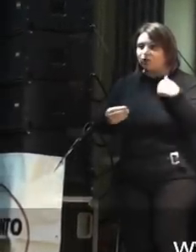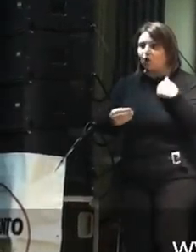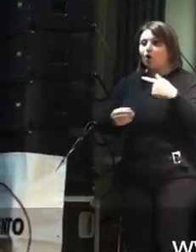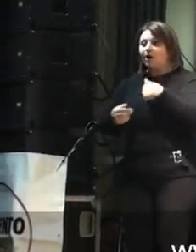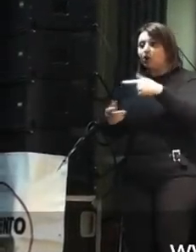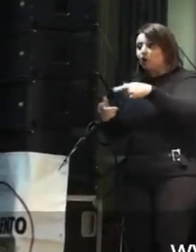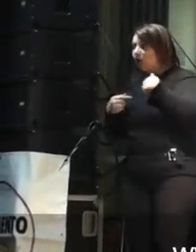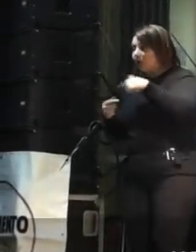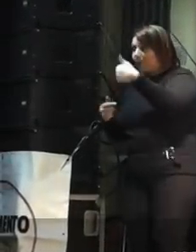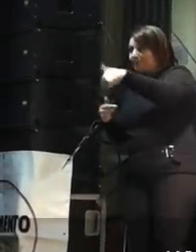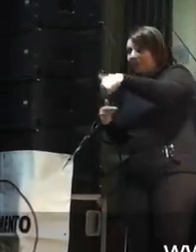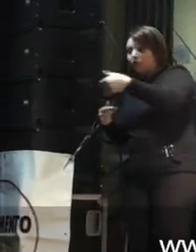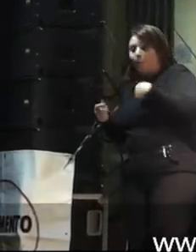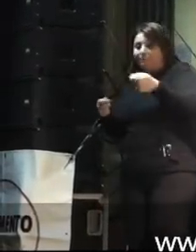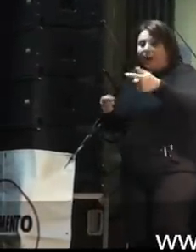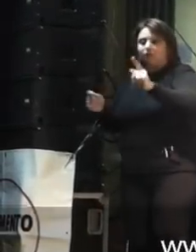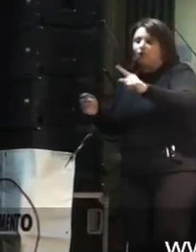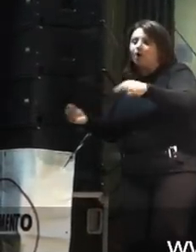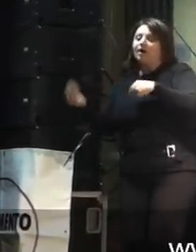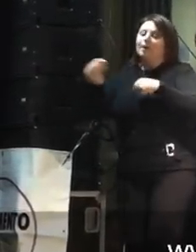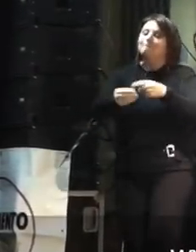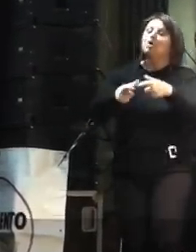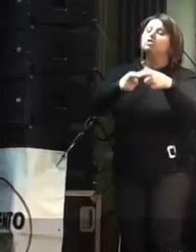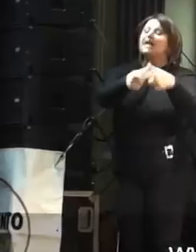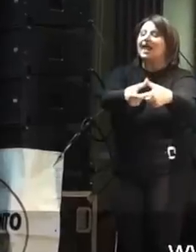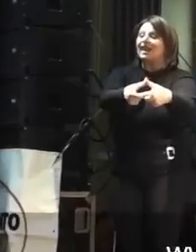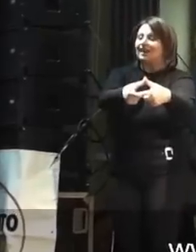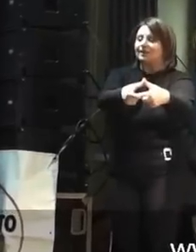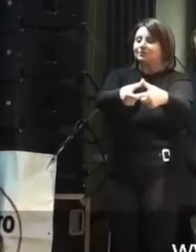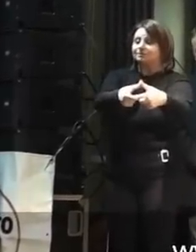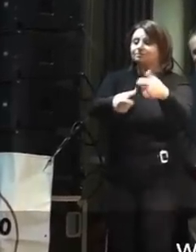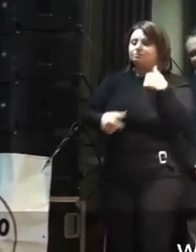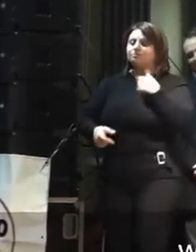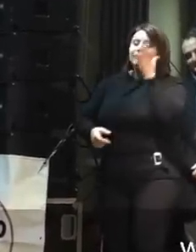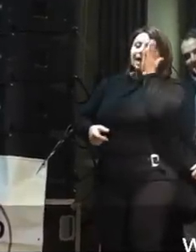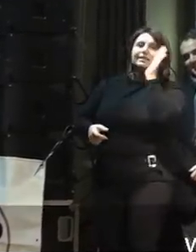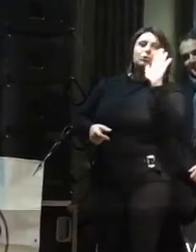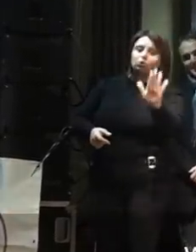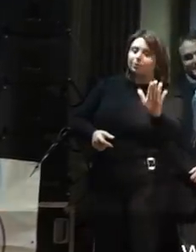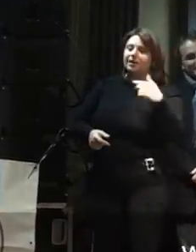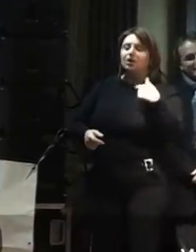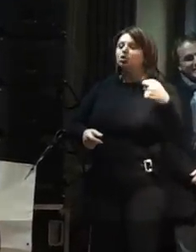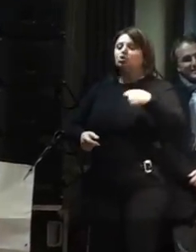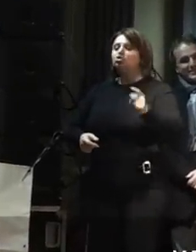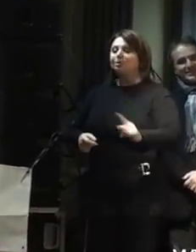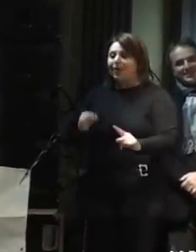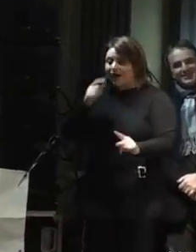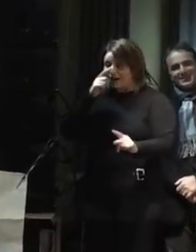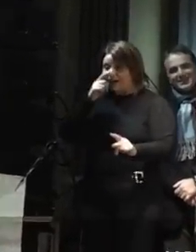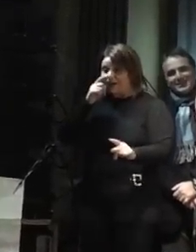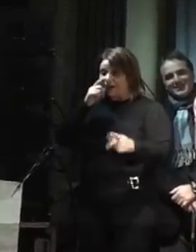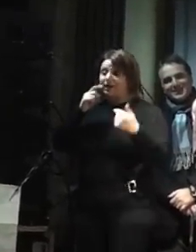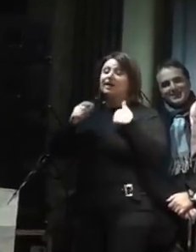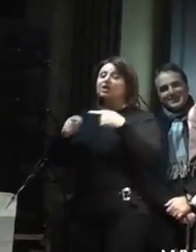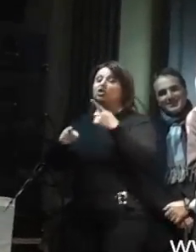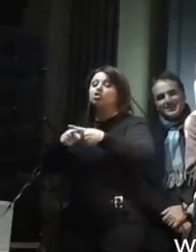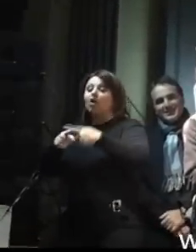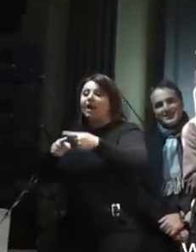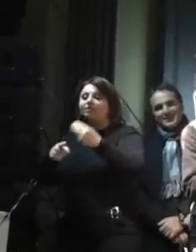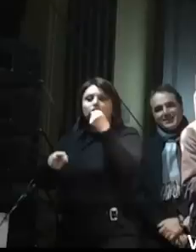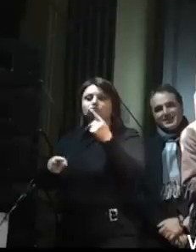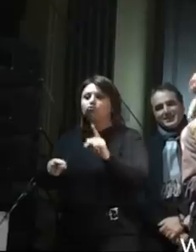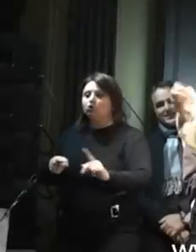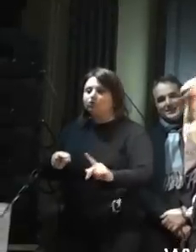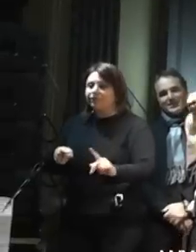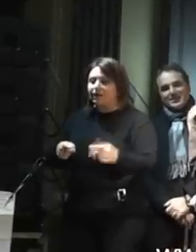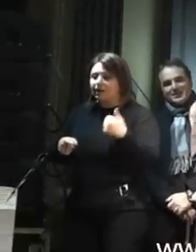pieno prende le mozzarelle. Cazzo! Andiamo a dormire, non ci fanno pagare, i ristoranti ce li danno gratis, porca puttana,